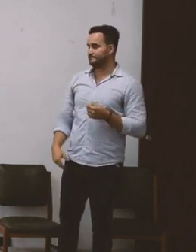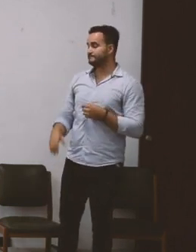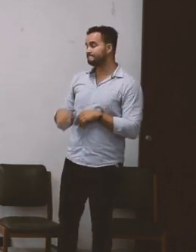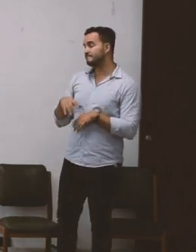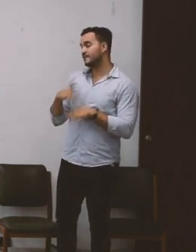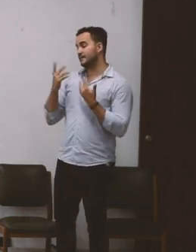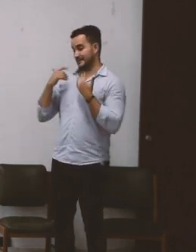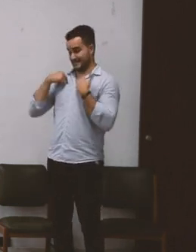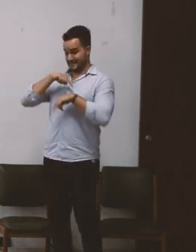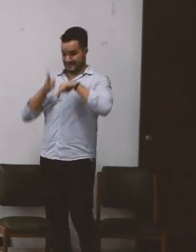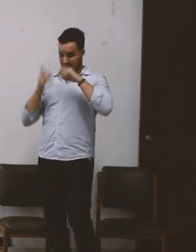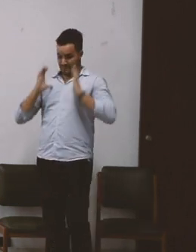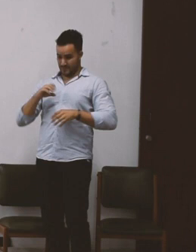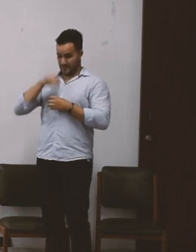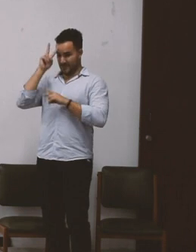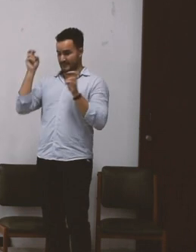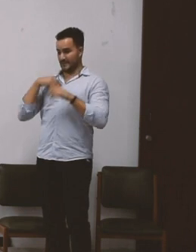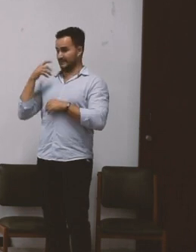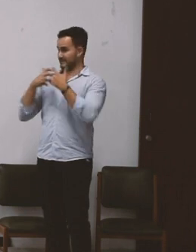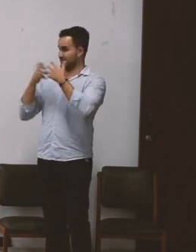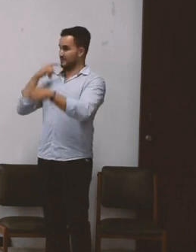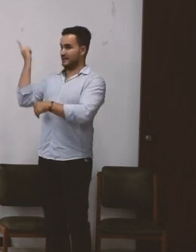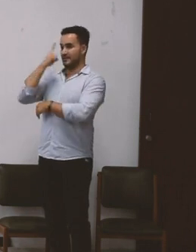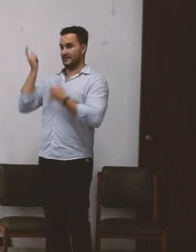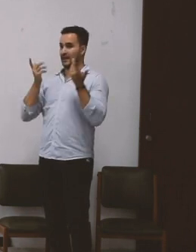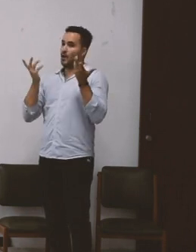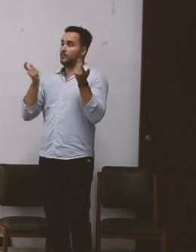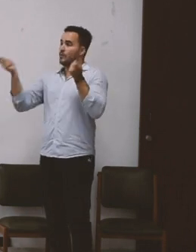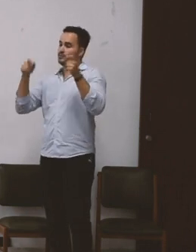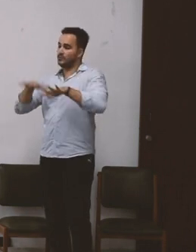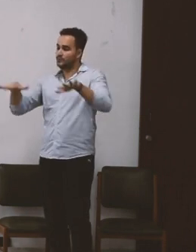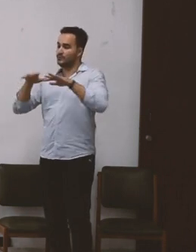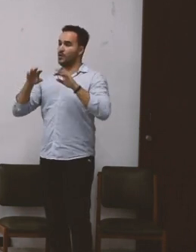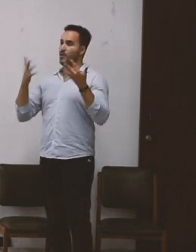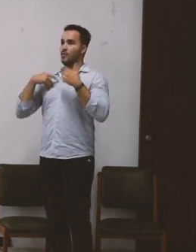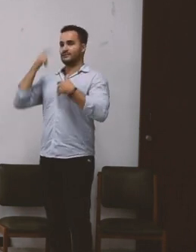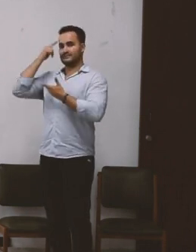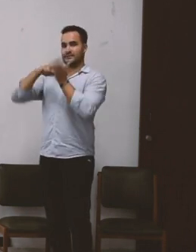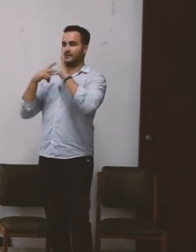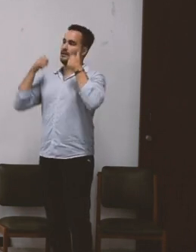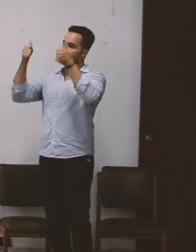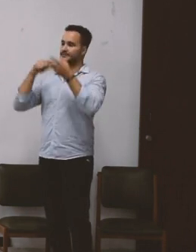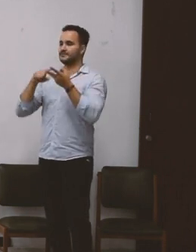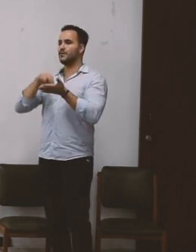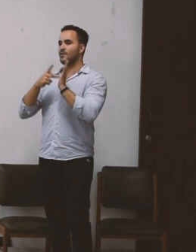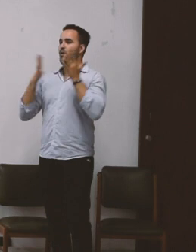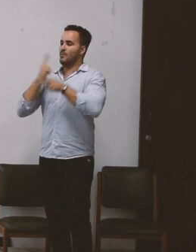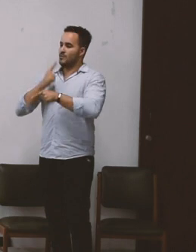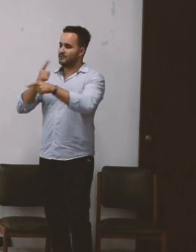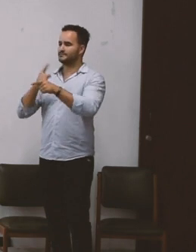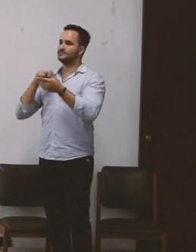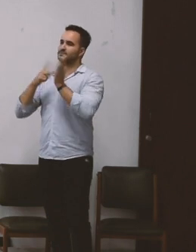corporal obligatoria es un régimen biopolítico del orden, del autocontrol y de la compostura, de la eficacia y la eficiencia, de